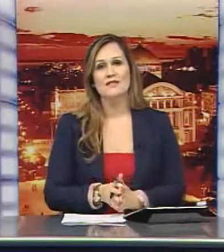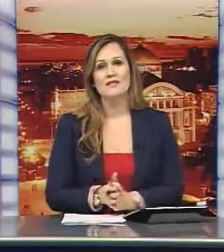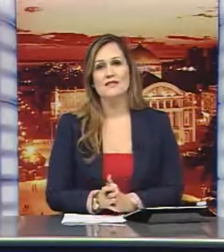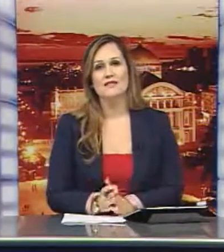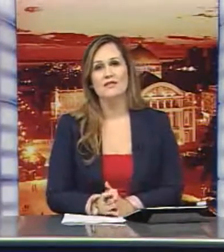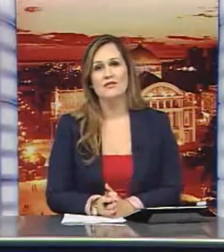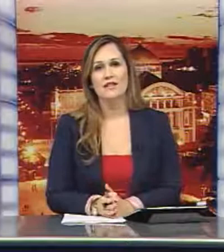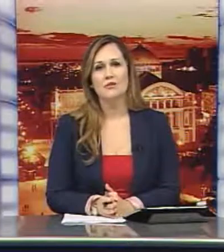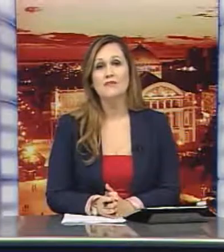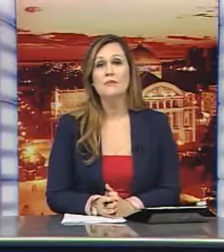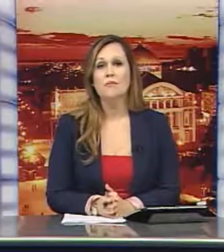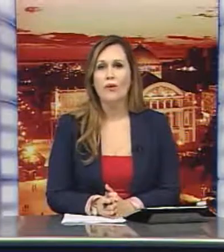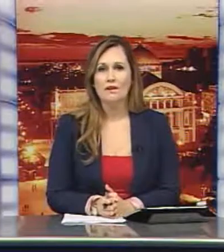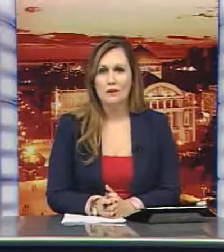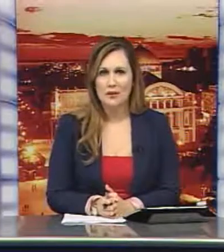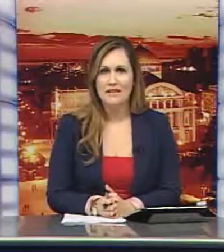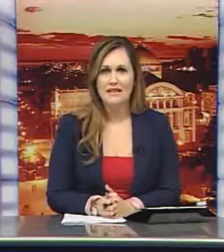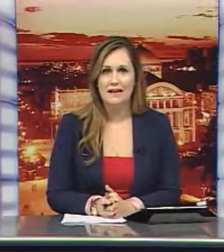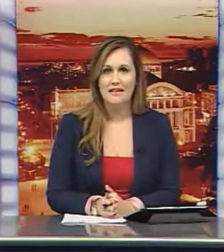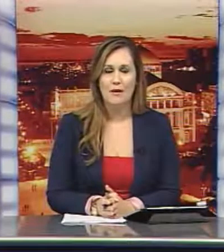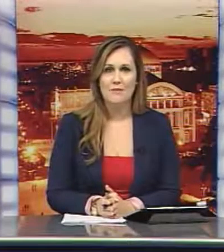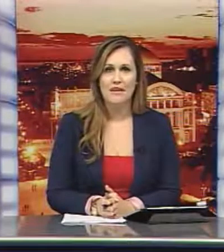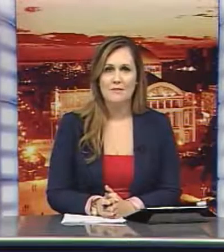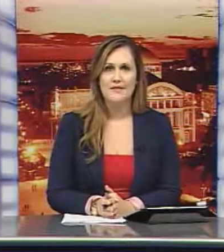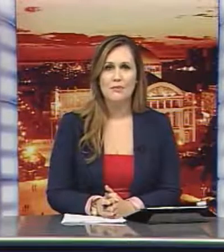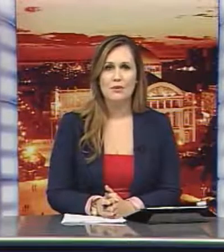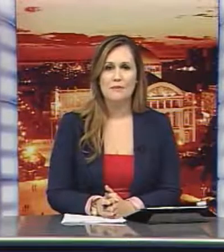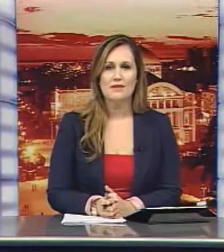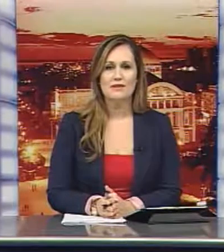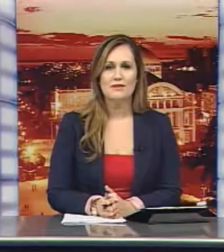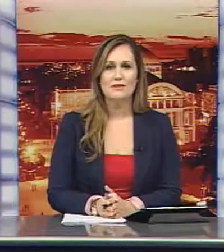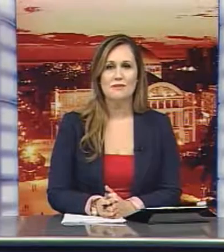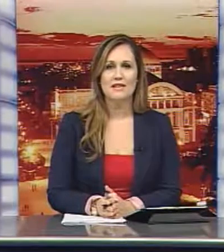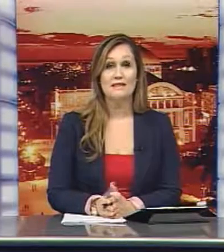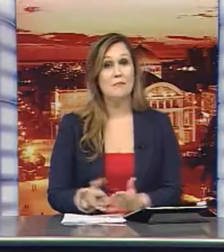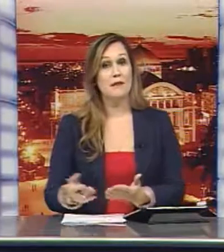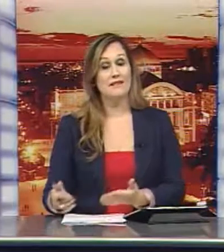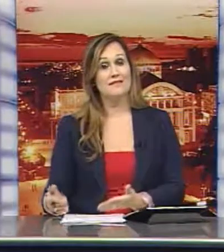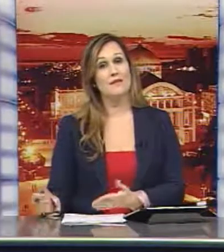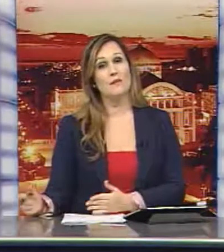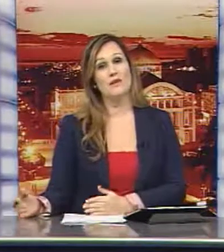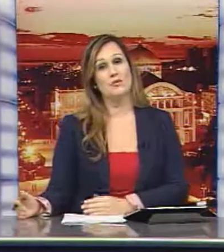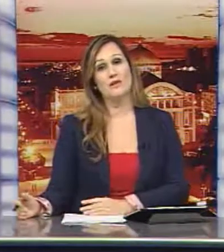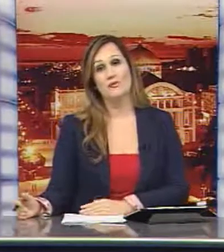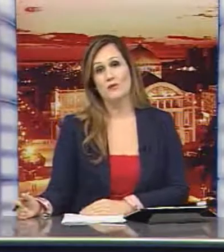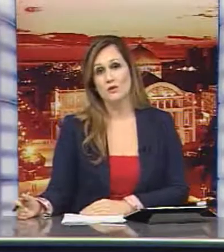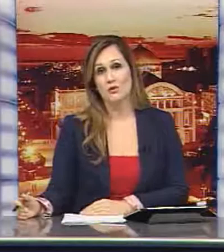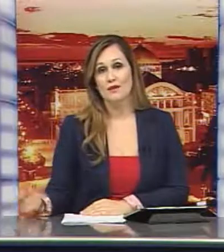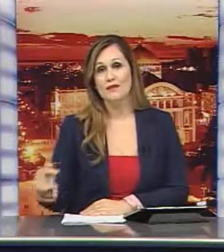desta sexta-feira no Sambódromo, aqui da capital. Mas a programação da Semana da Pátria e do Amazonas começou nesta